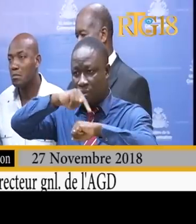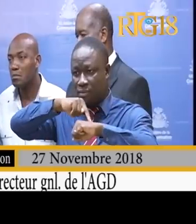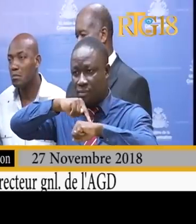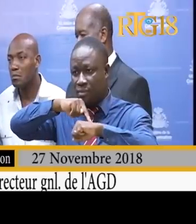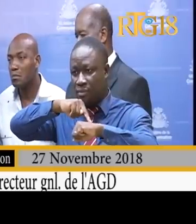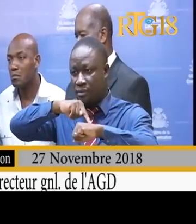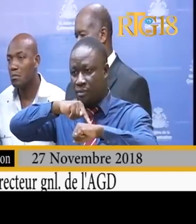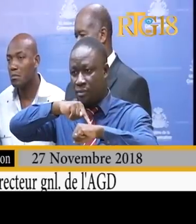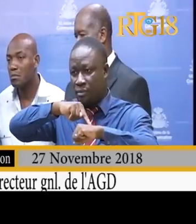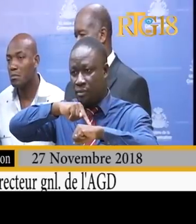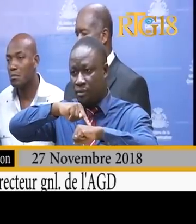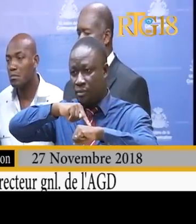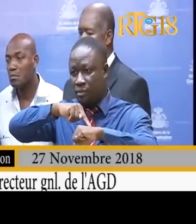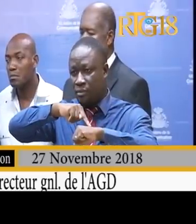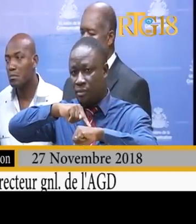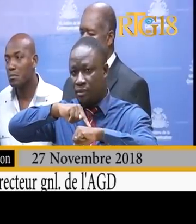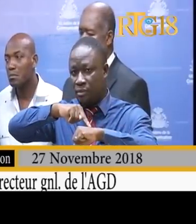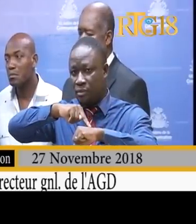Ok?